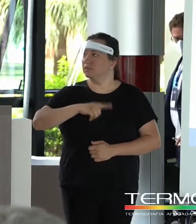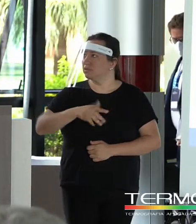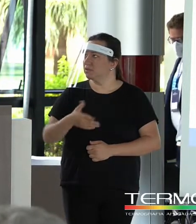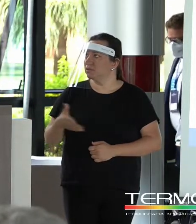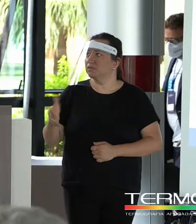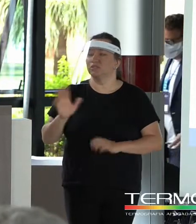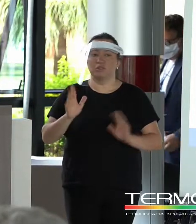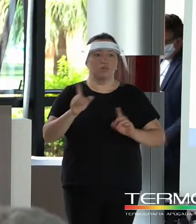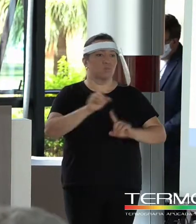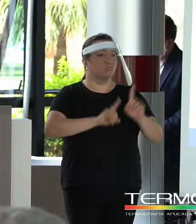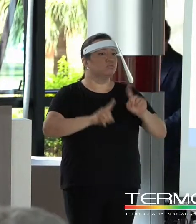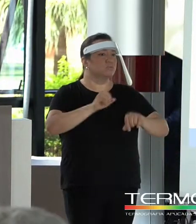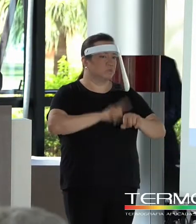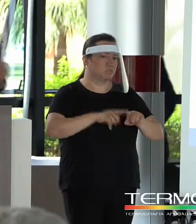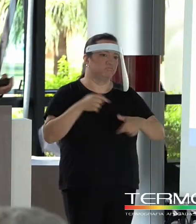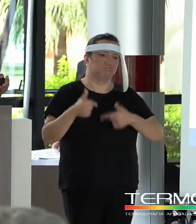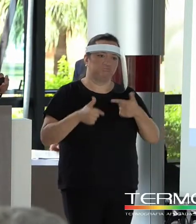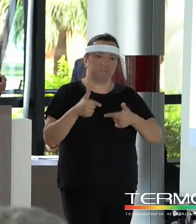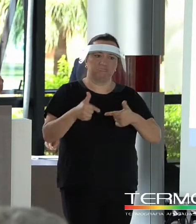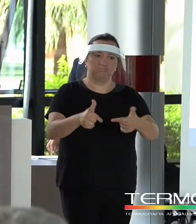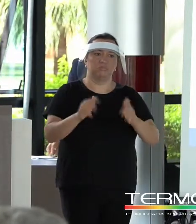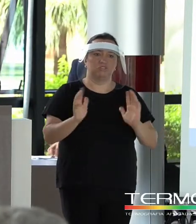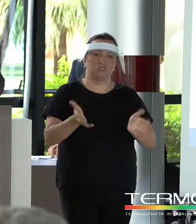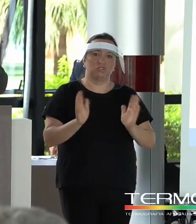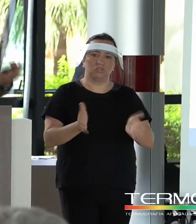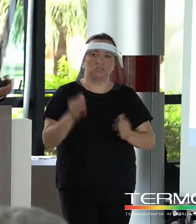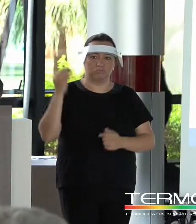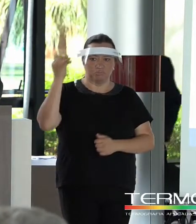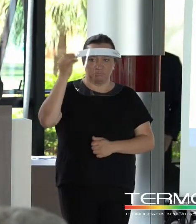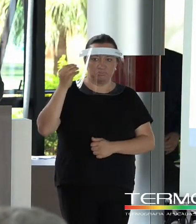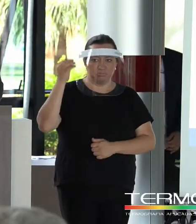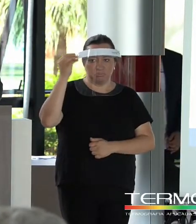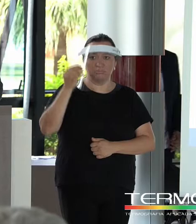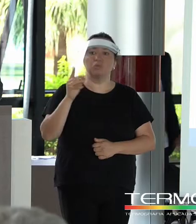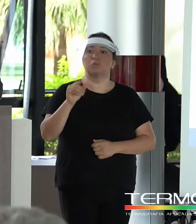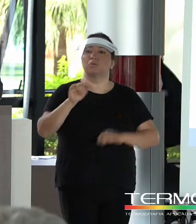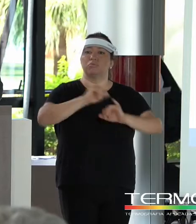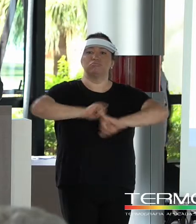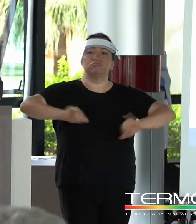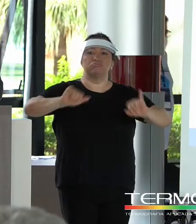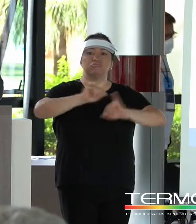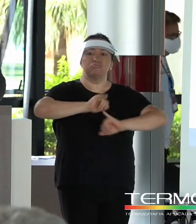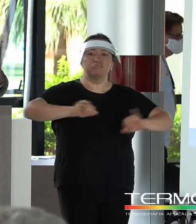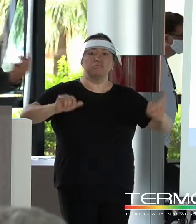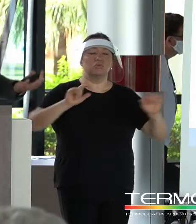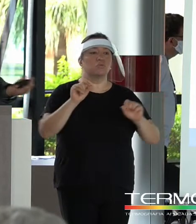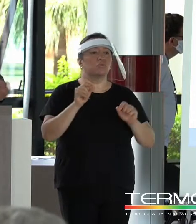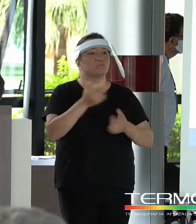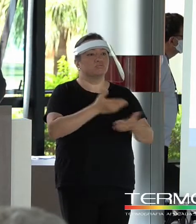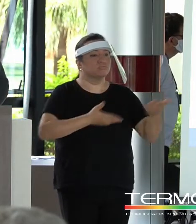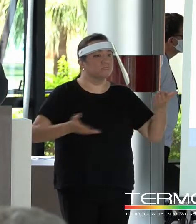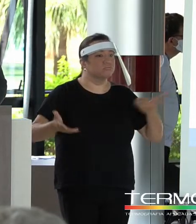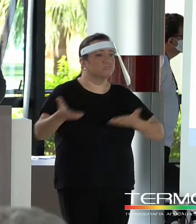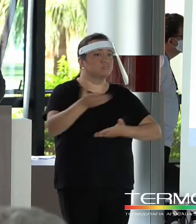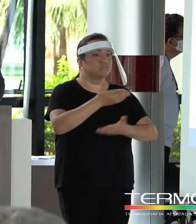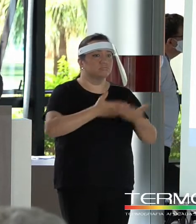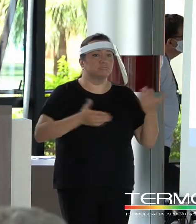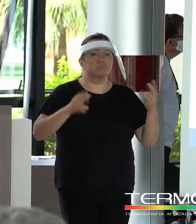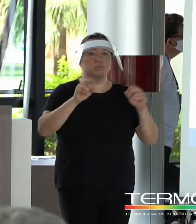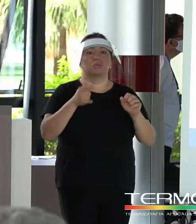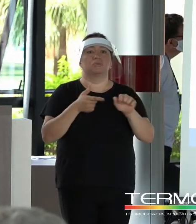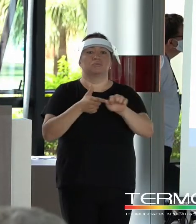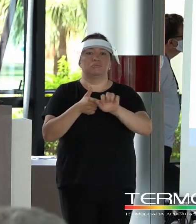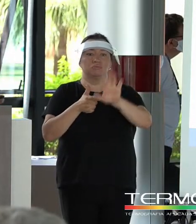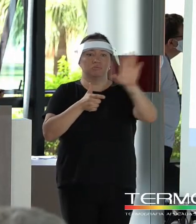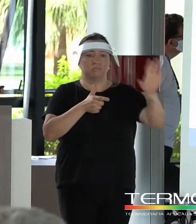trabalho e divulgado conhecimento mesmo através das redes sociais. Muita coisa da termografia também lá,